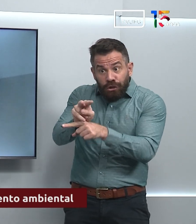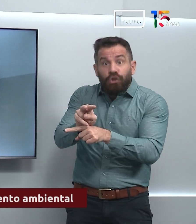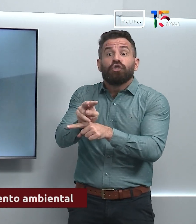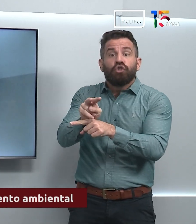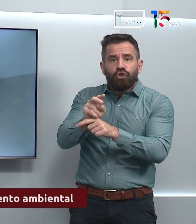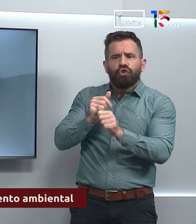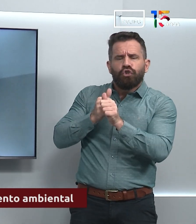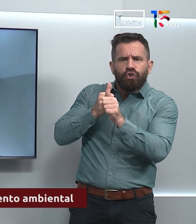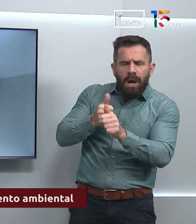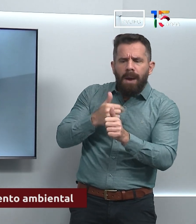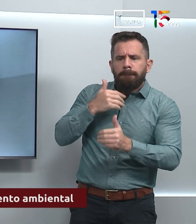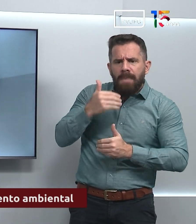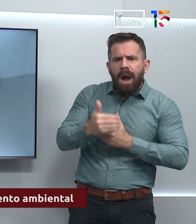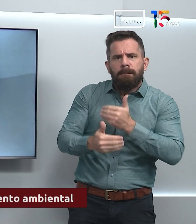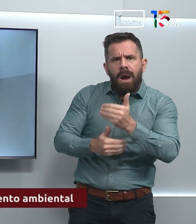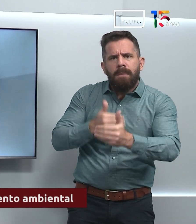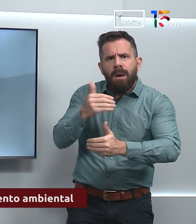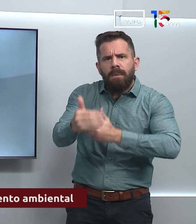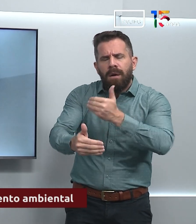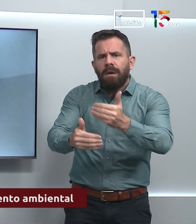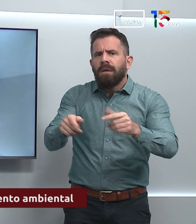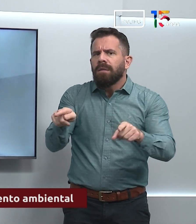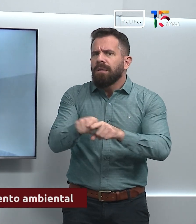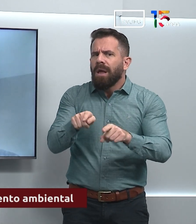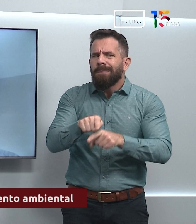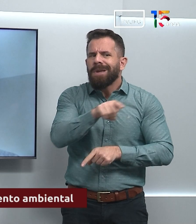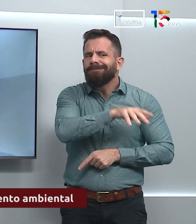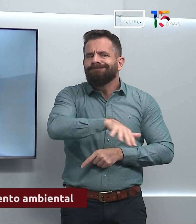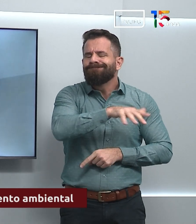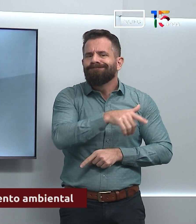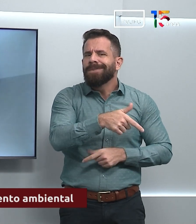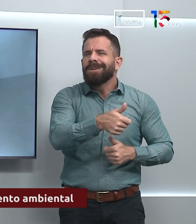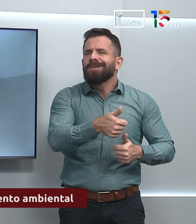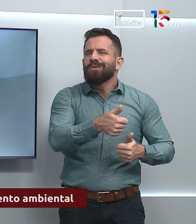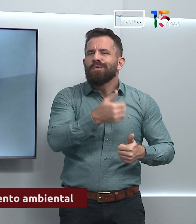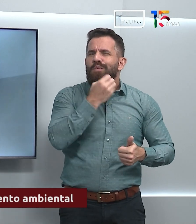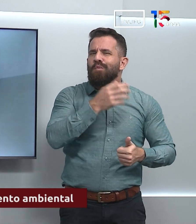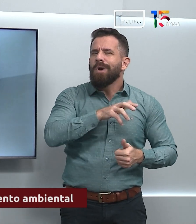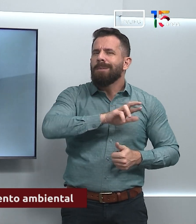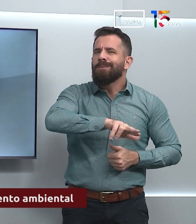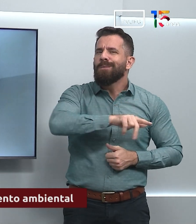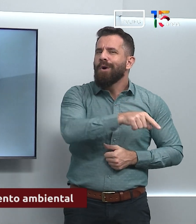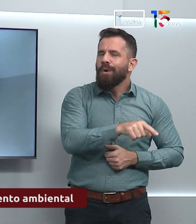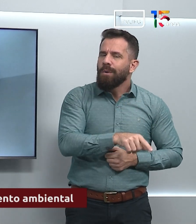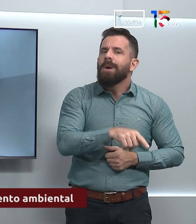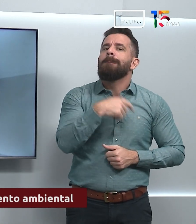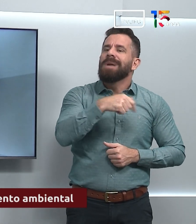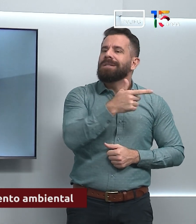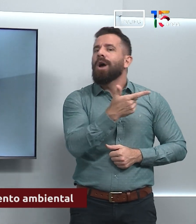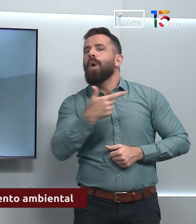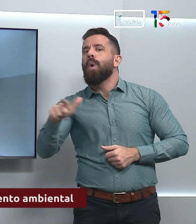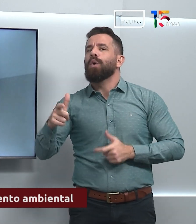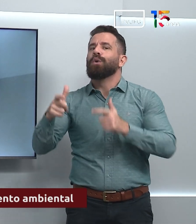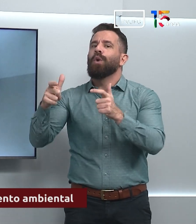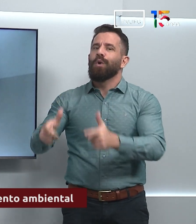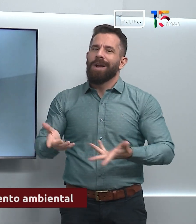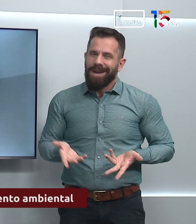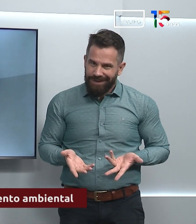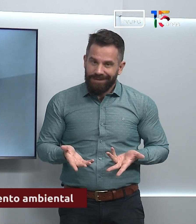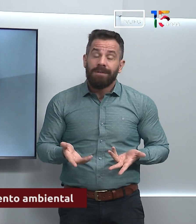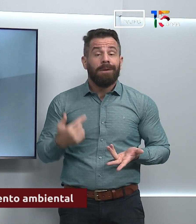até chegar à conclusão de que aquele local não é o local mais adequado. Inclusive, na legislação brasileira, existe